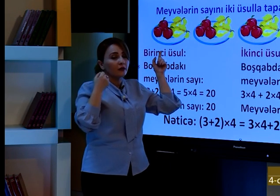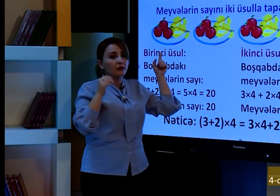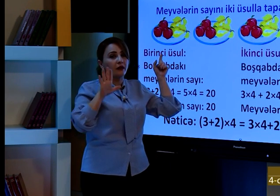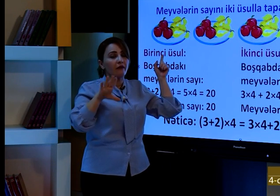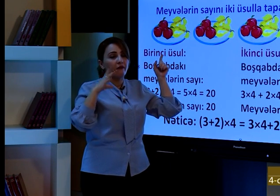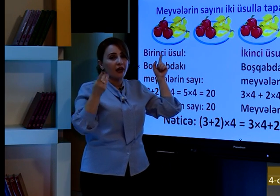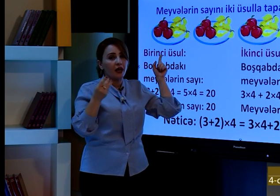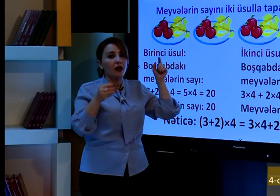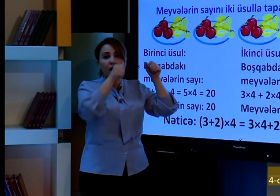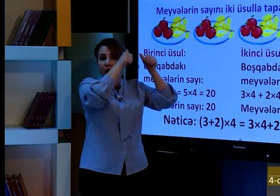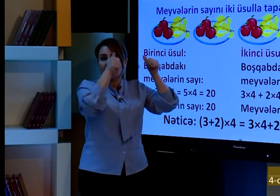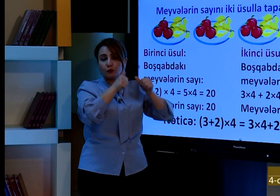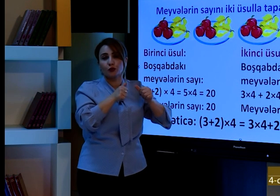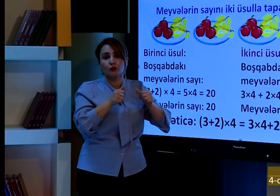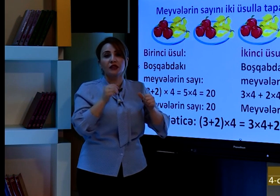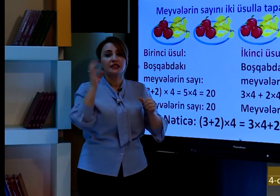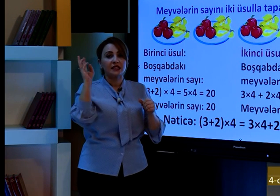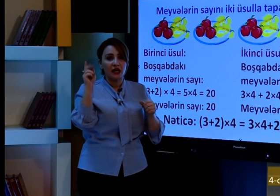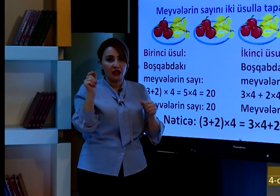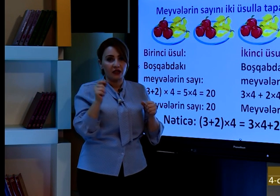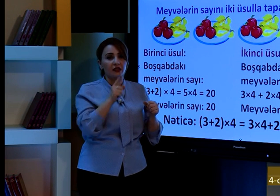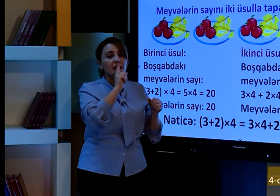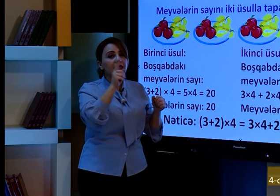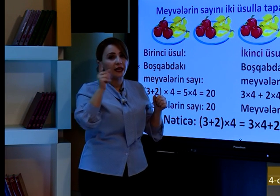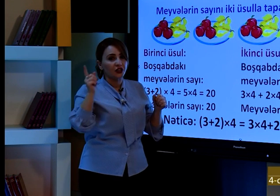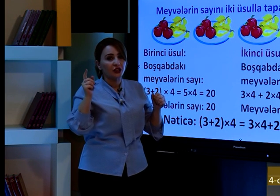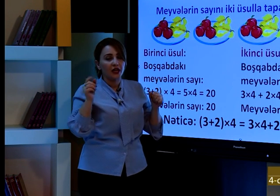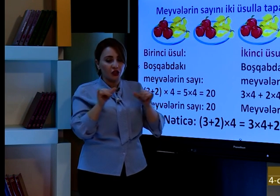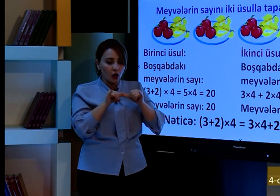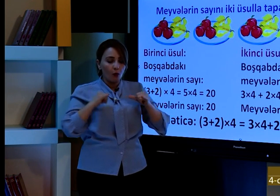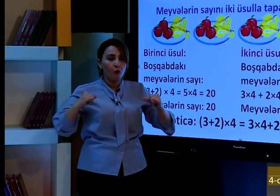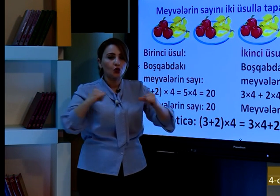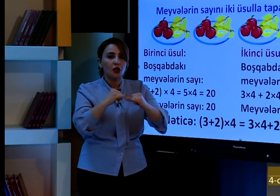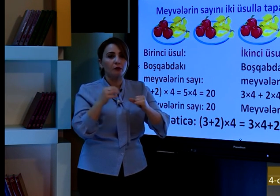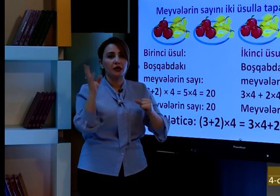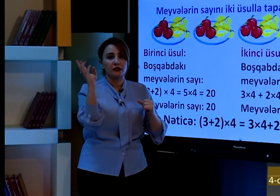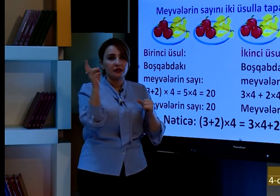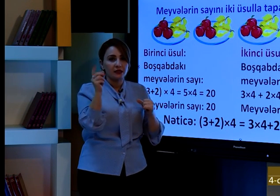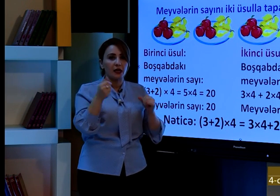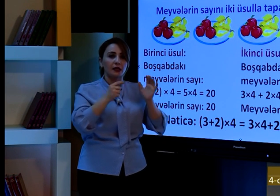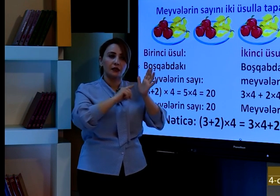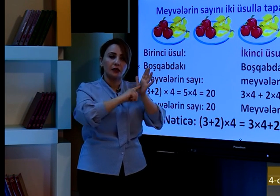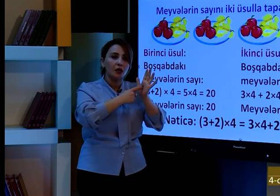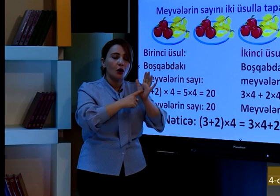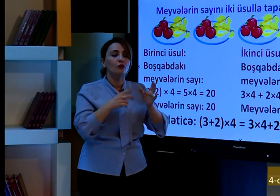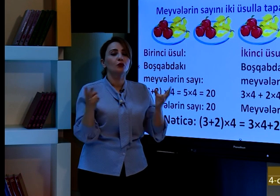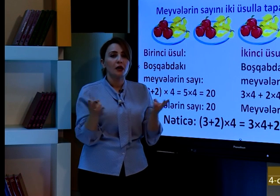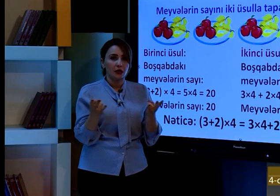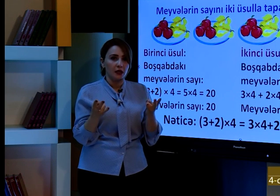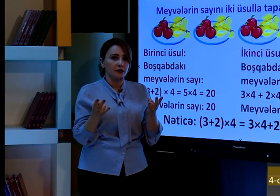almanın və armudun saylarını tək-tək boş qabların saylarına vurmaq